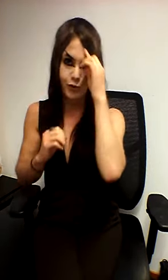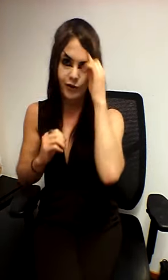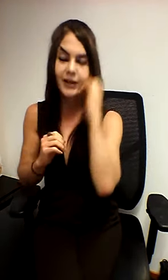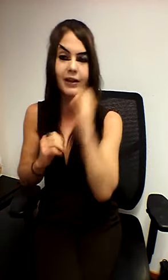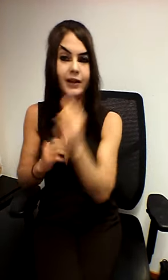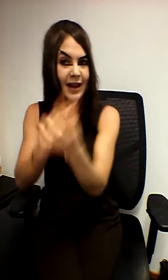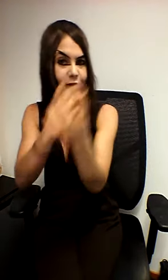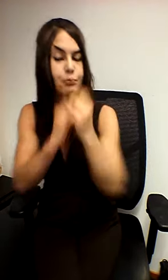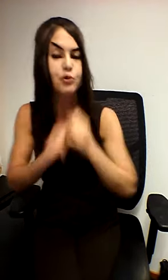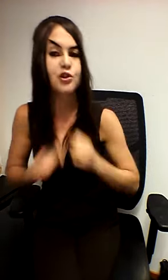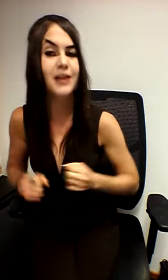vetzuren in je lijf, een proces genaamd